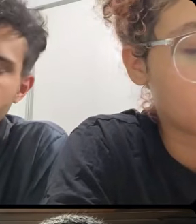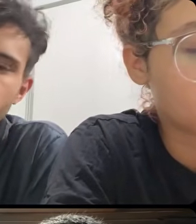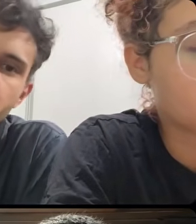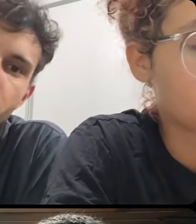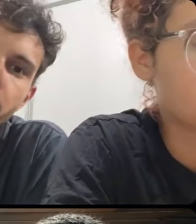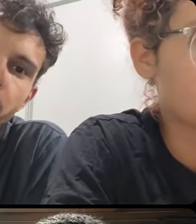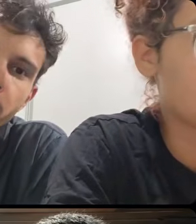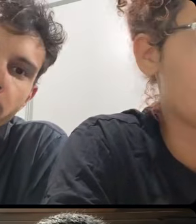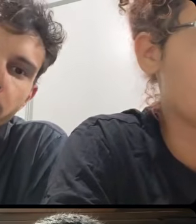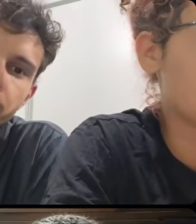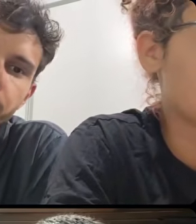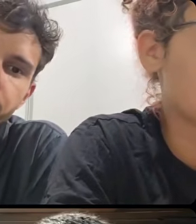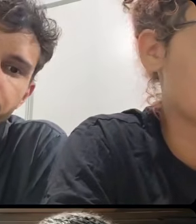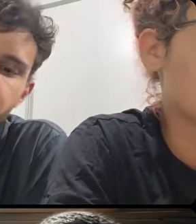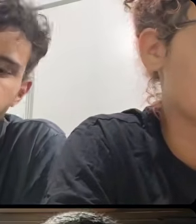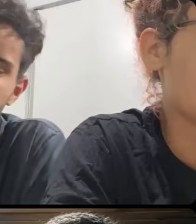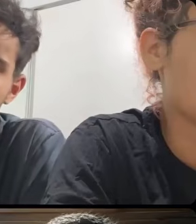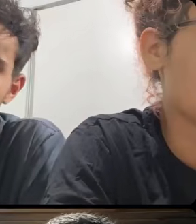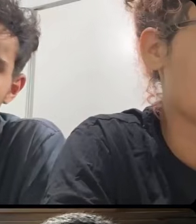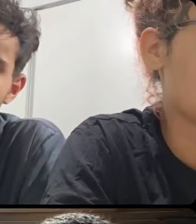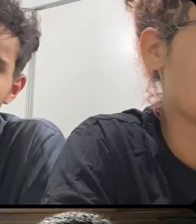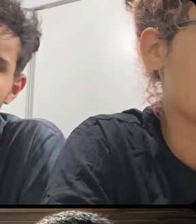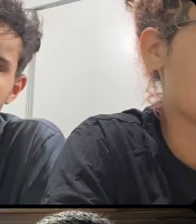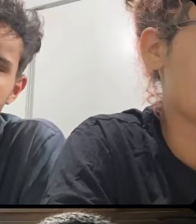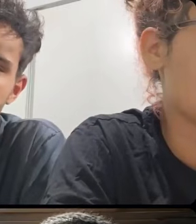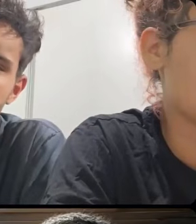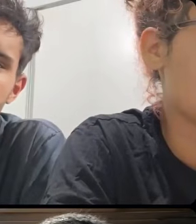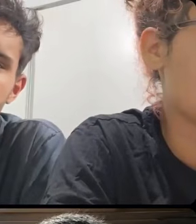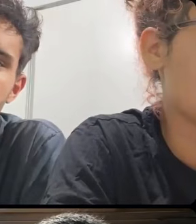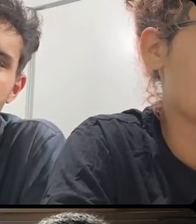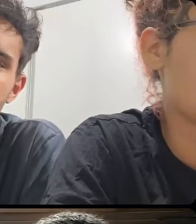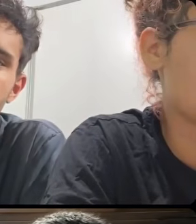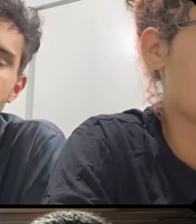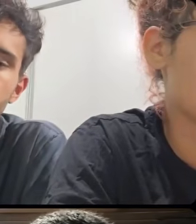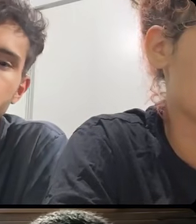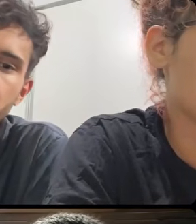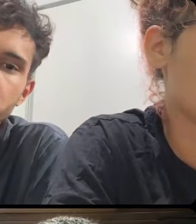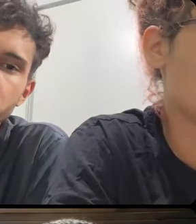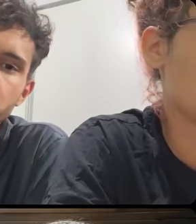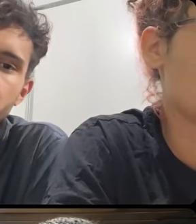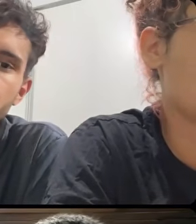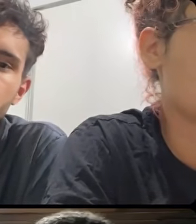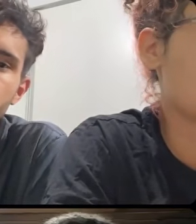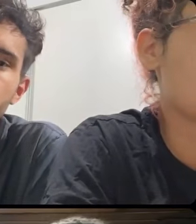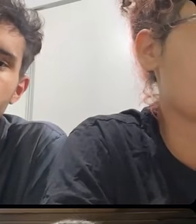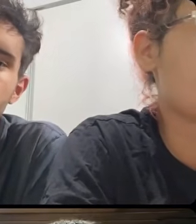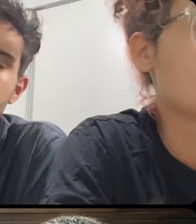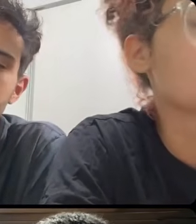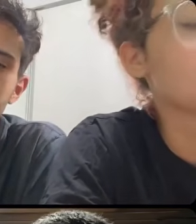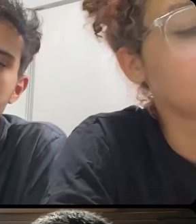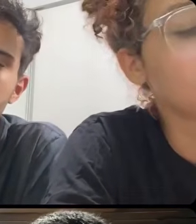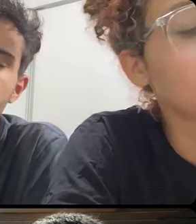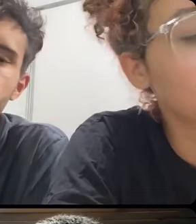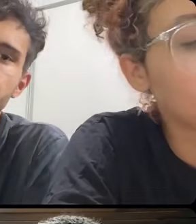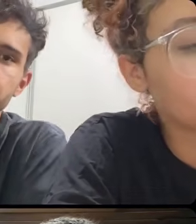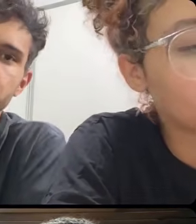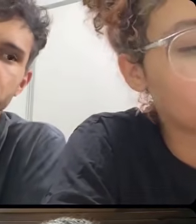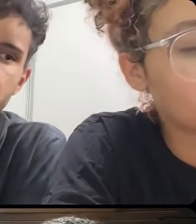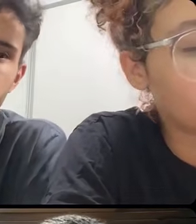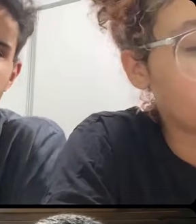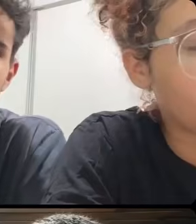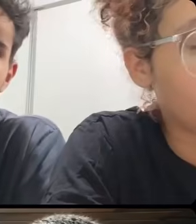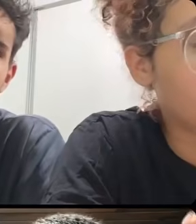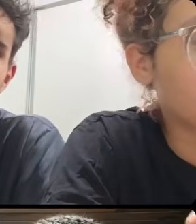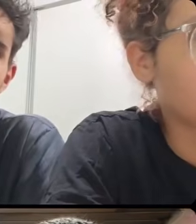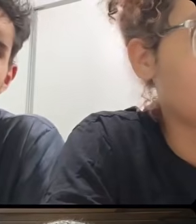né? O namoro cristão tem que ser um namoro. Na Bíblia diz que a gente tem que conhecer a pessoa, né? E ter o propósito de casar com a pessoa, né? Sim. Casar,